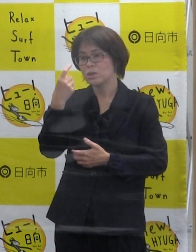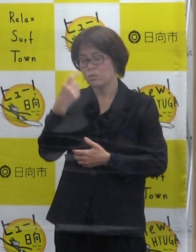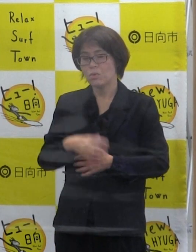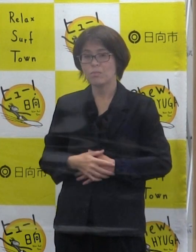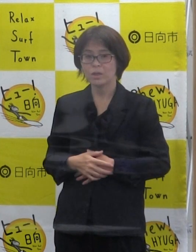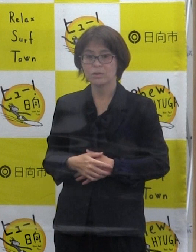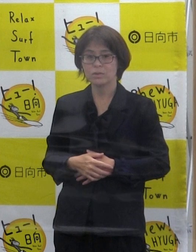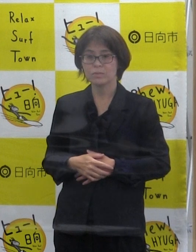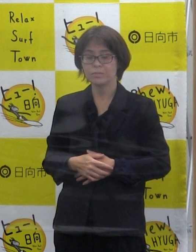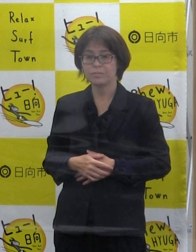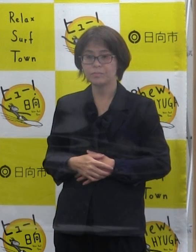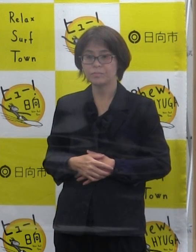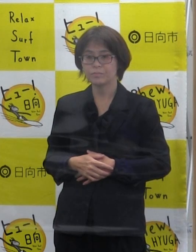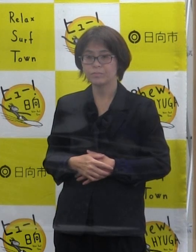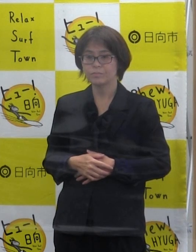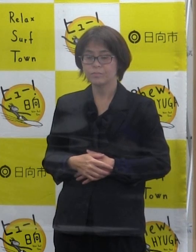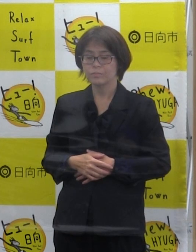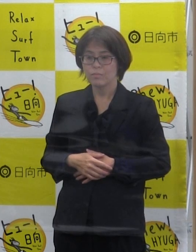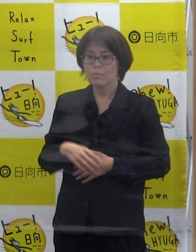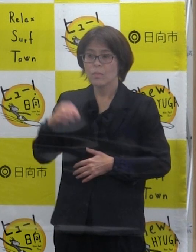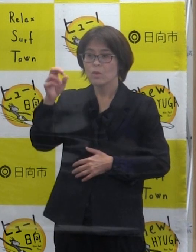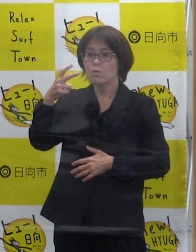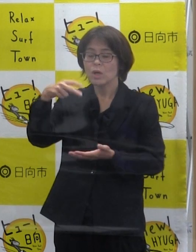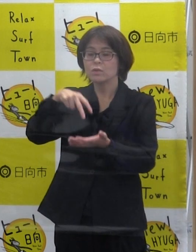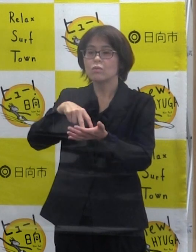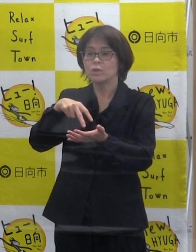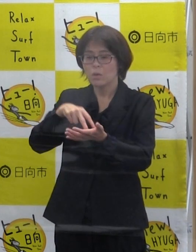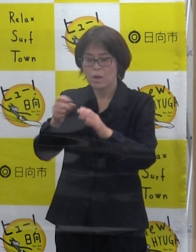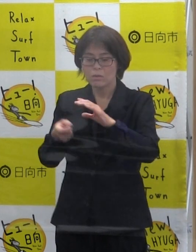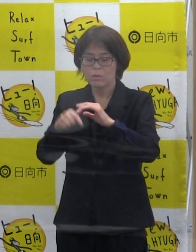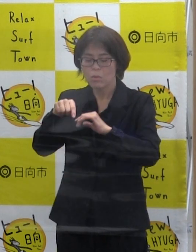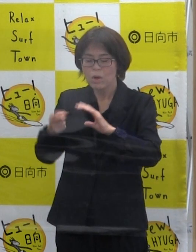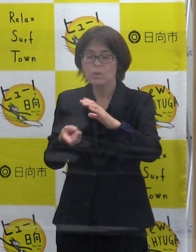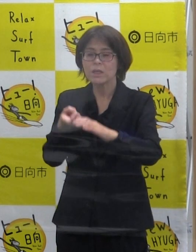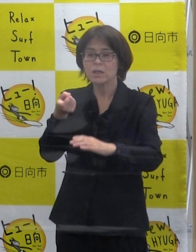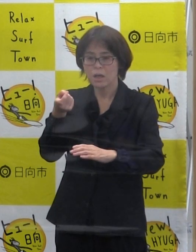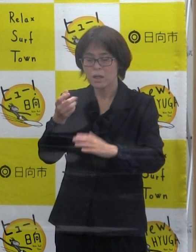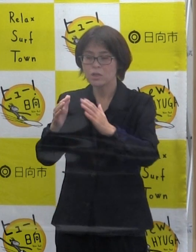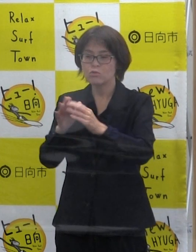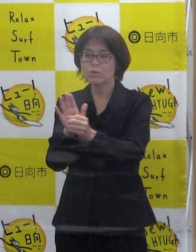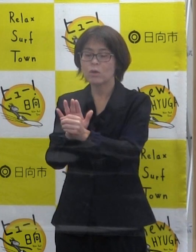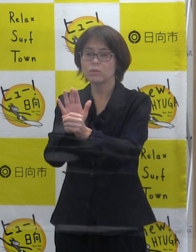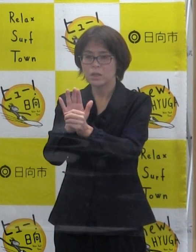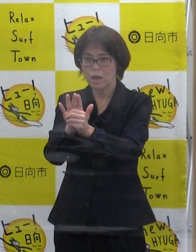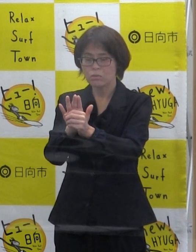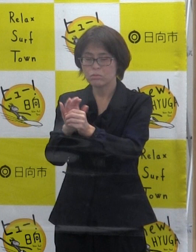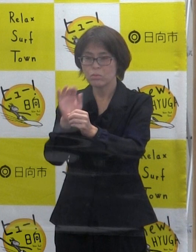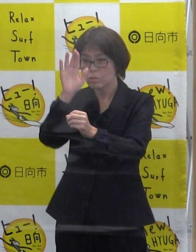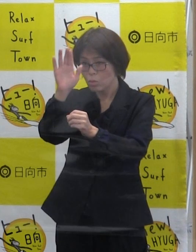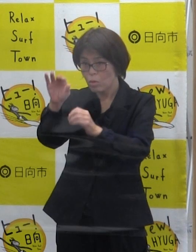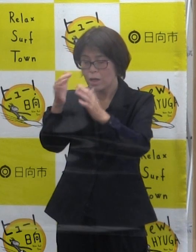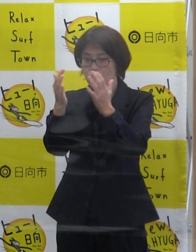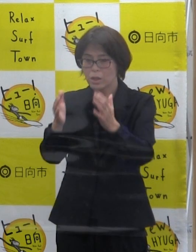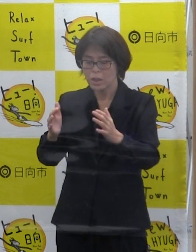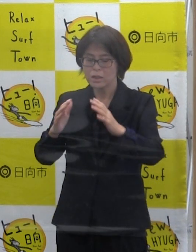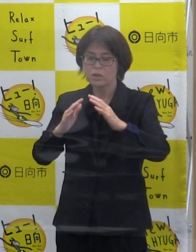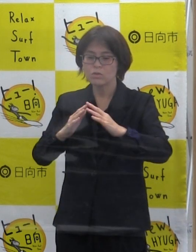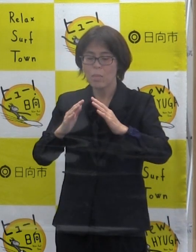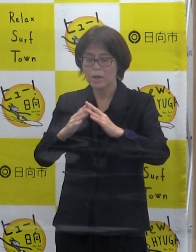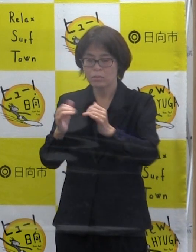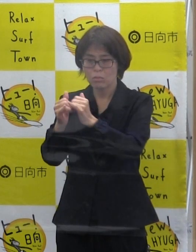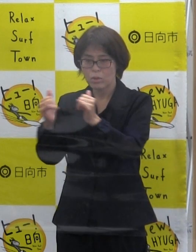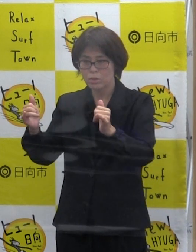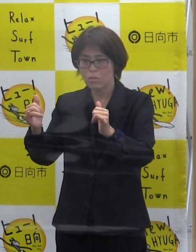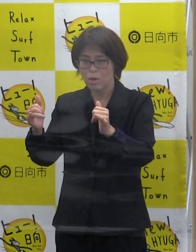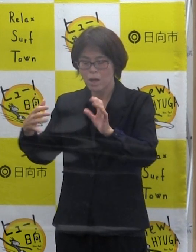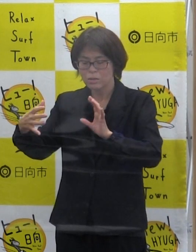。市としましては、これを契機に住宅政策の将来像である住まいと人がつなが